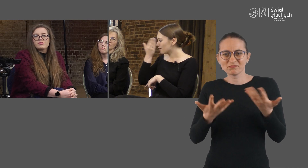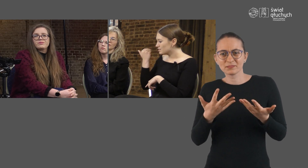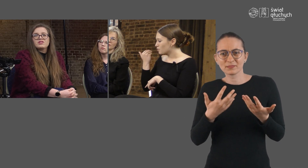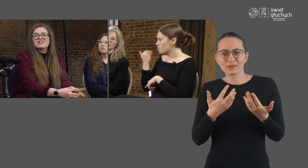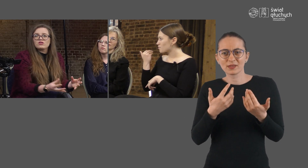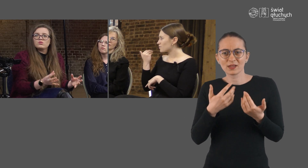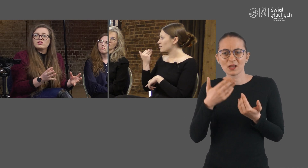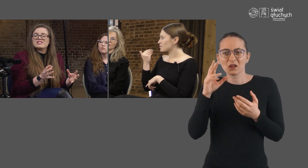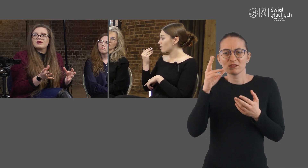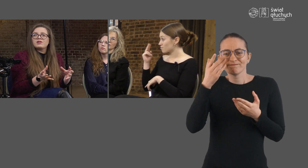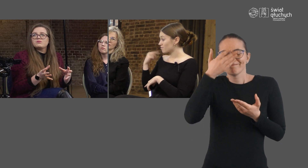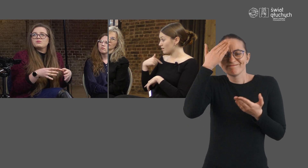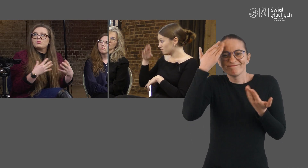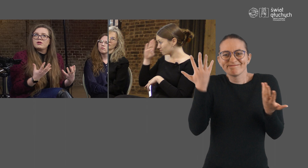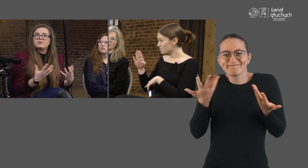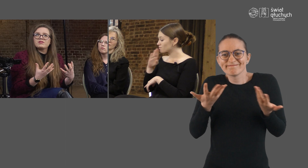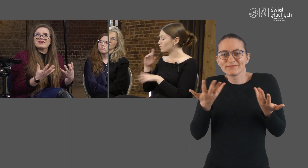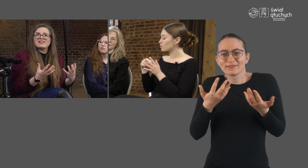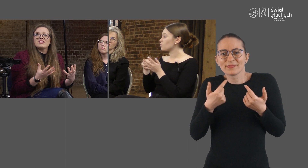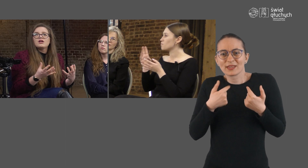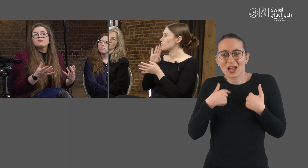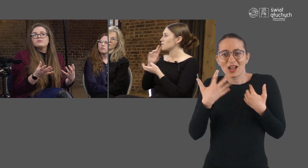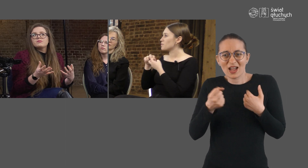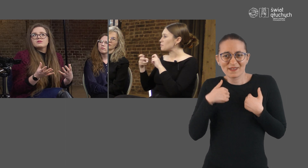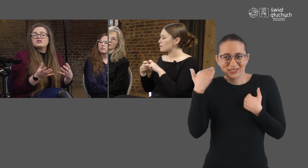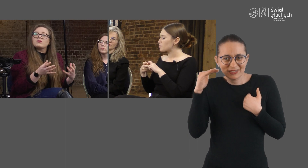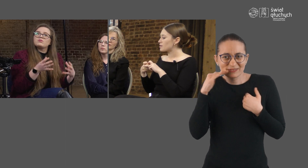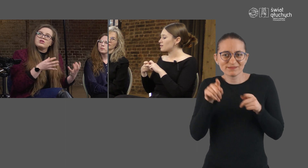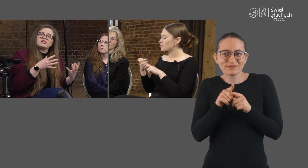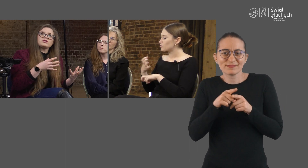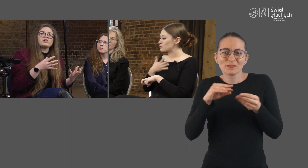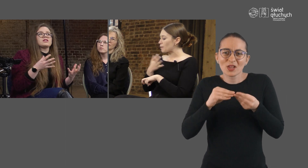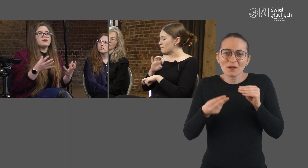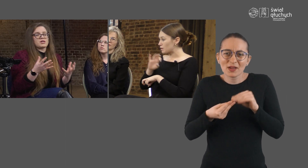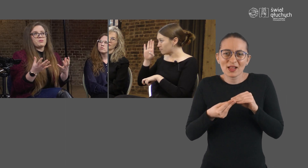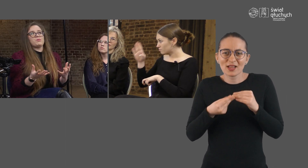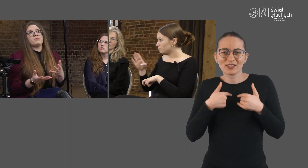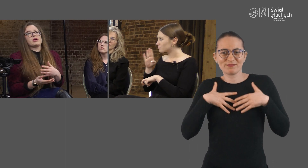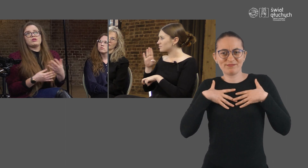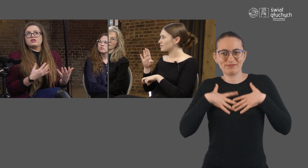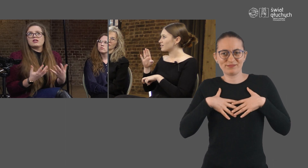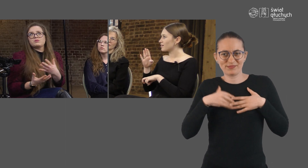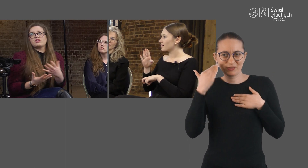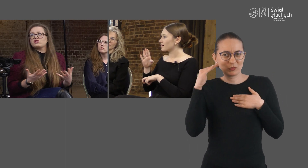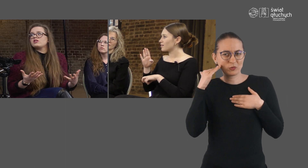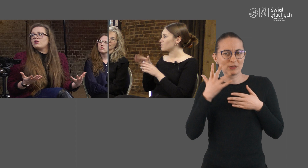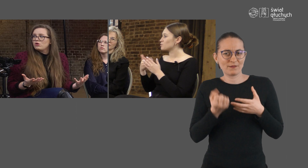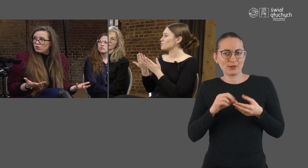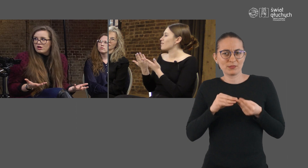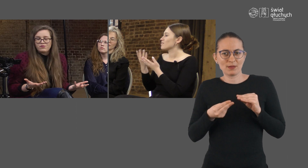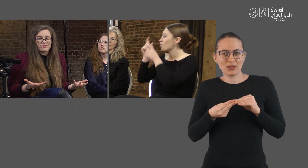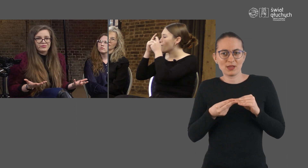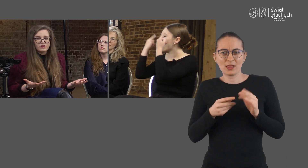wiedziałam, że niedosłuch jest takim jakimś problemem na taki... Myślałam, że mój niedosłuch jest takim samym problemem jak na przykład